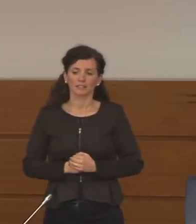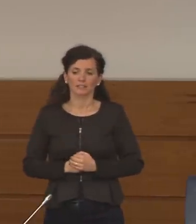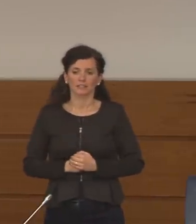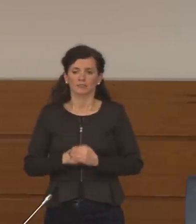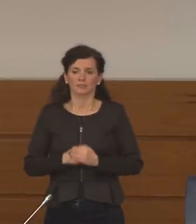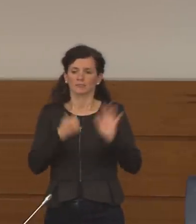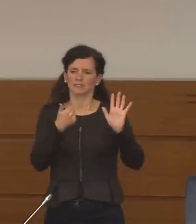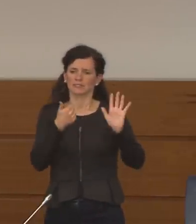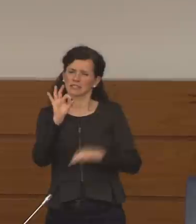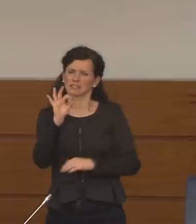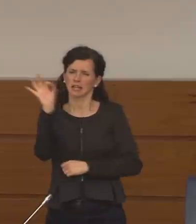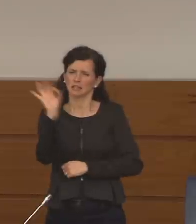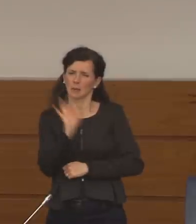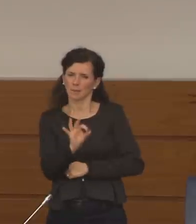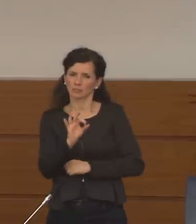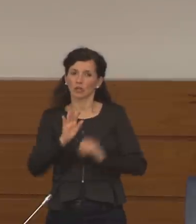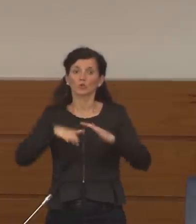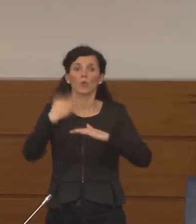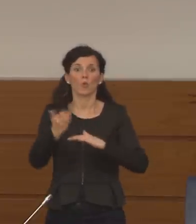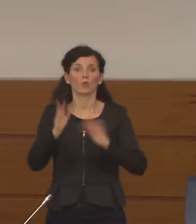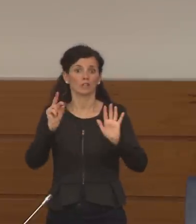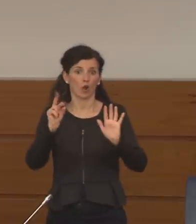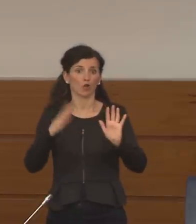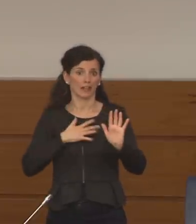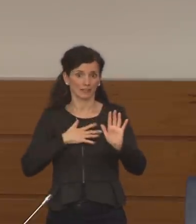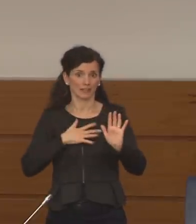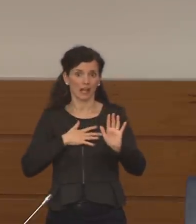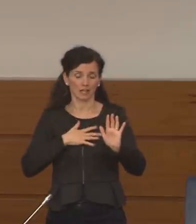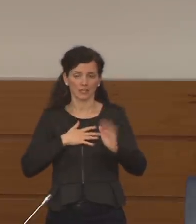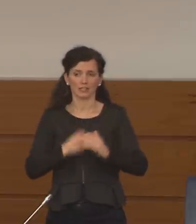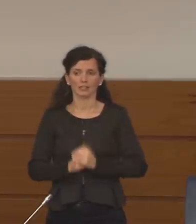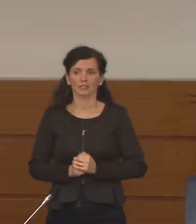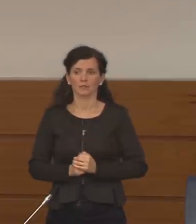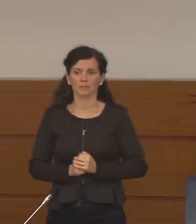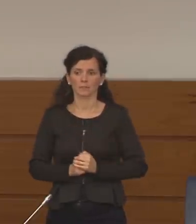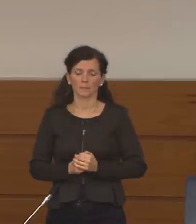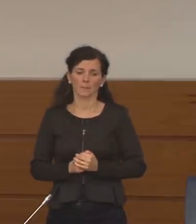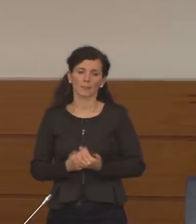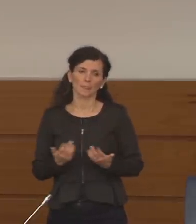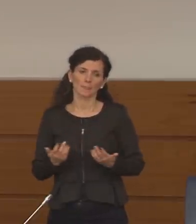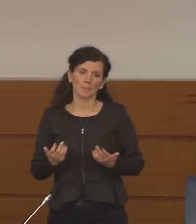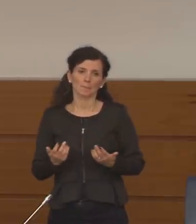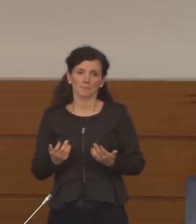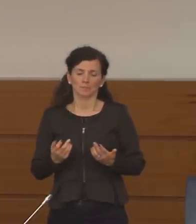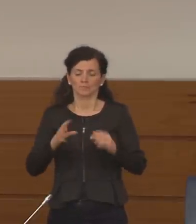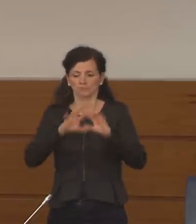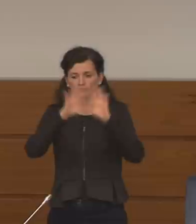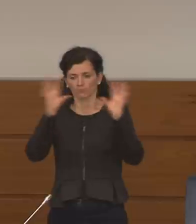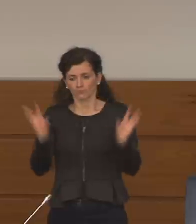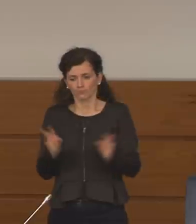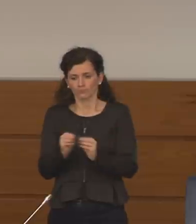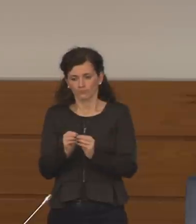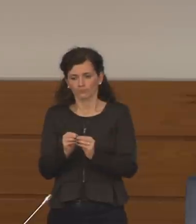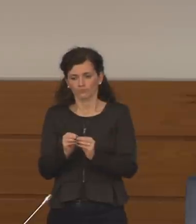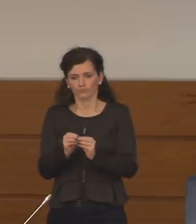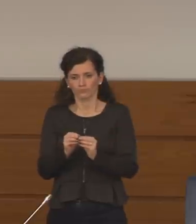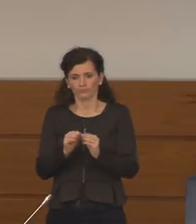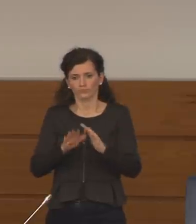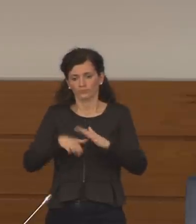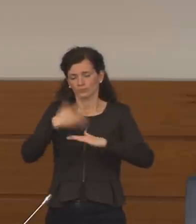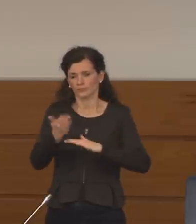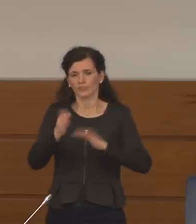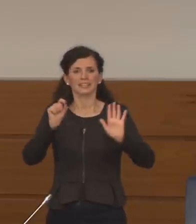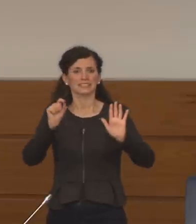un 60 per cento di ultraottantenni e comunque della quasi totalità sopra o sopra i